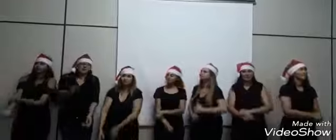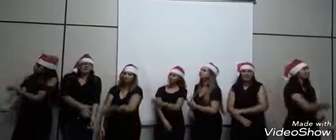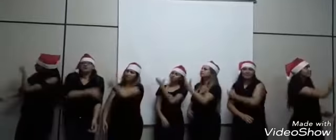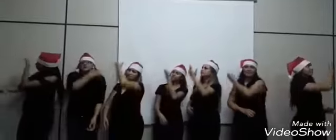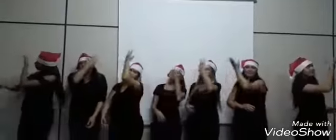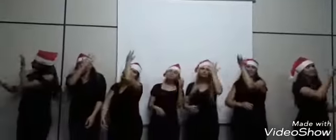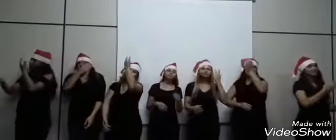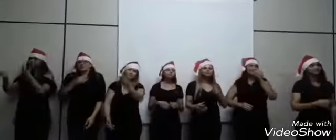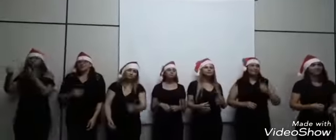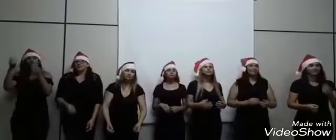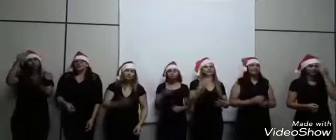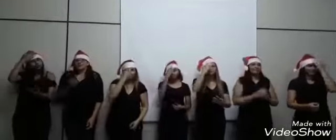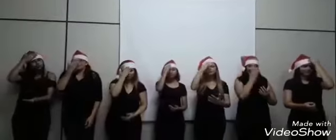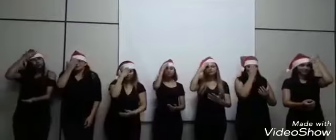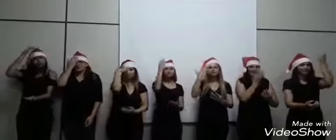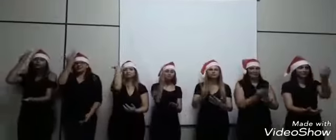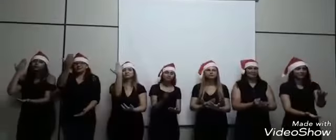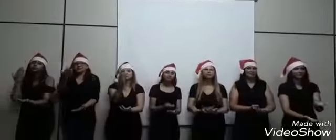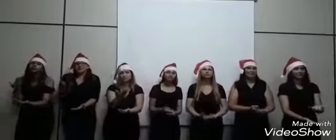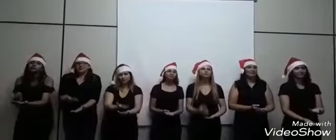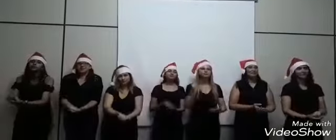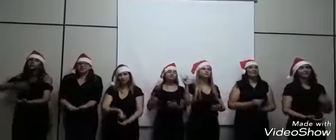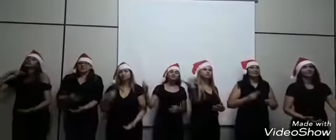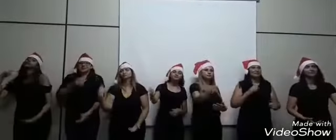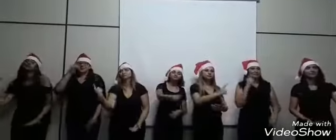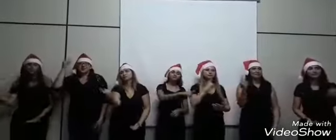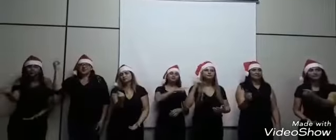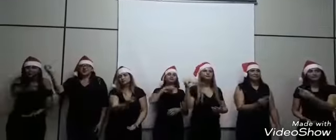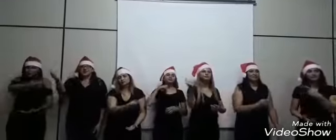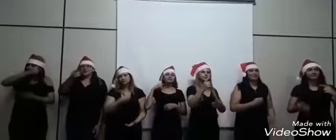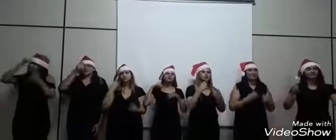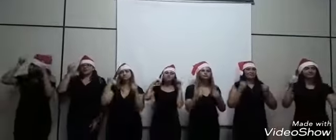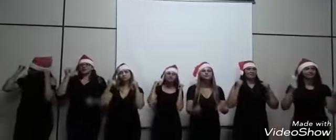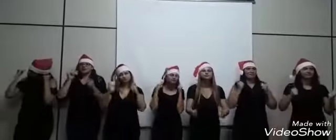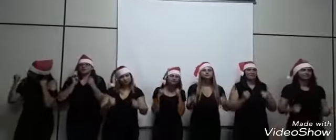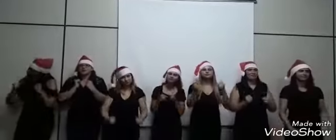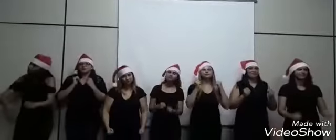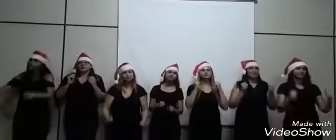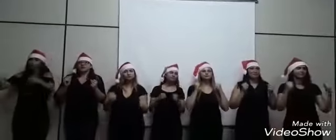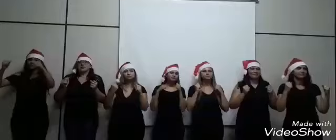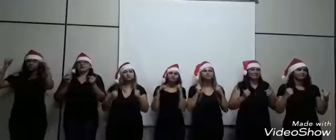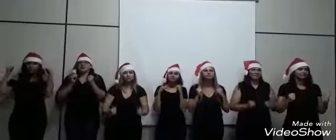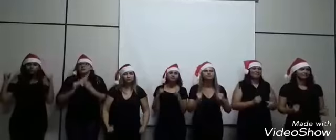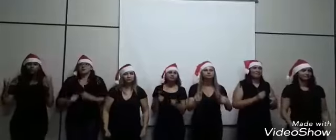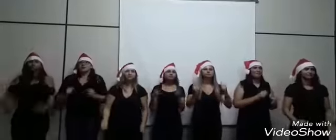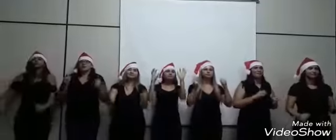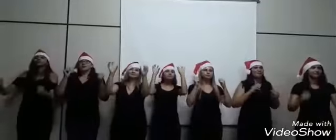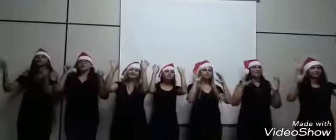magia Eu tenho certeza que a gente podia Fazer